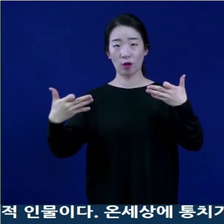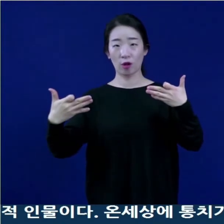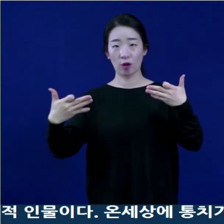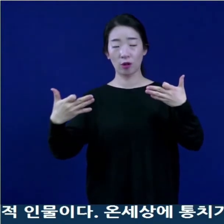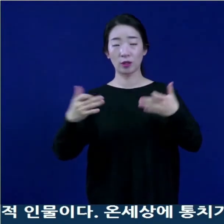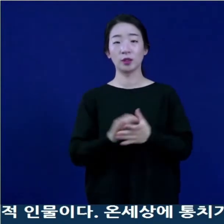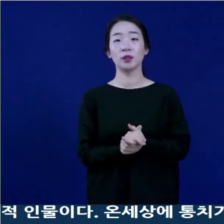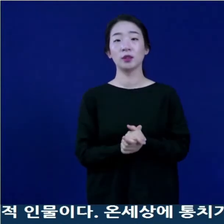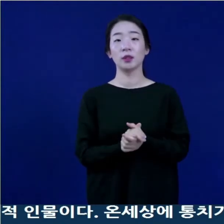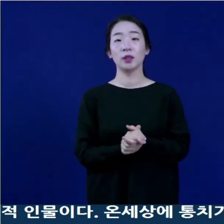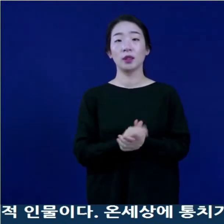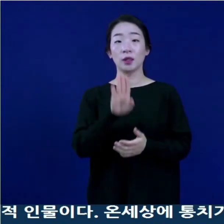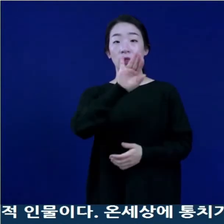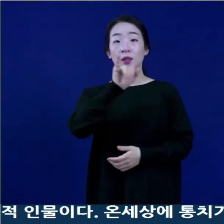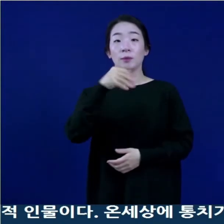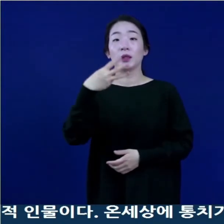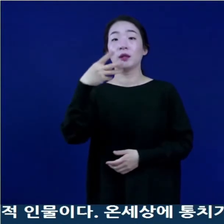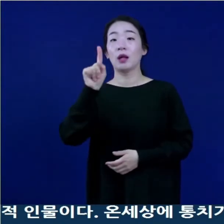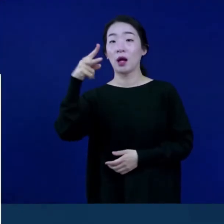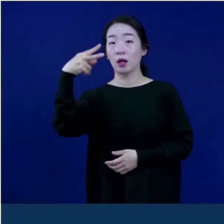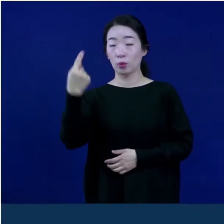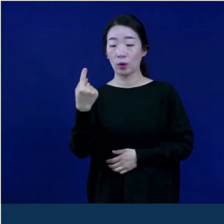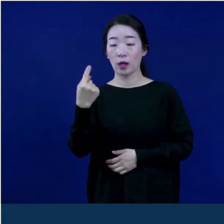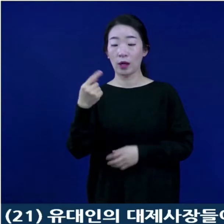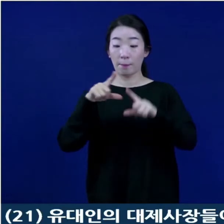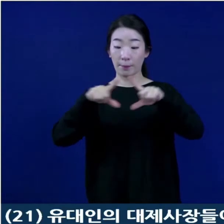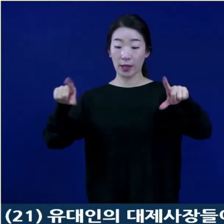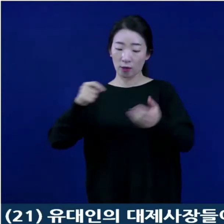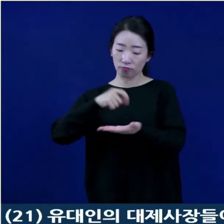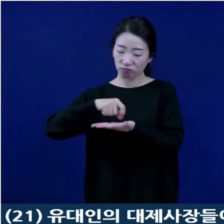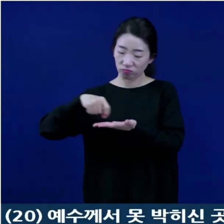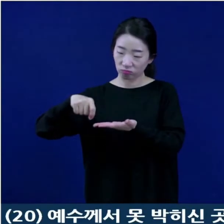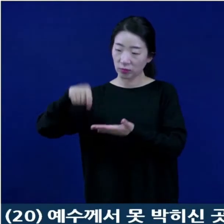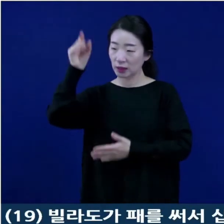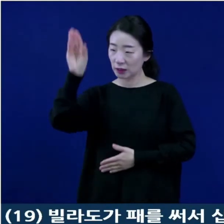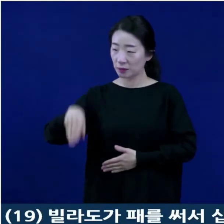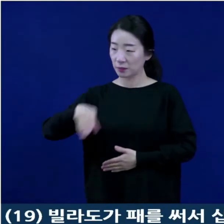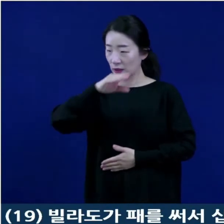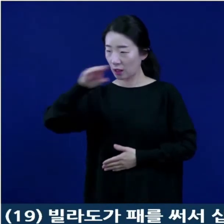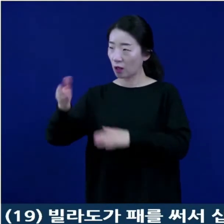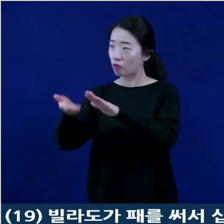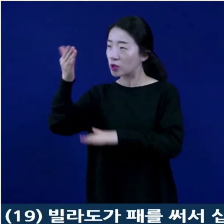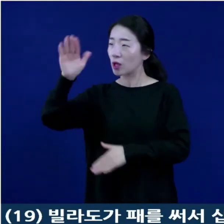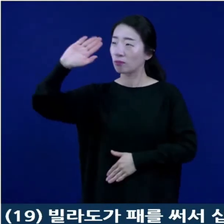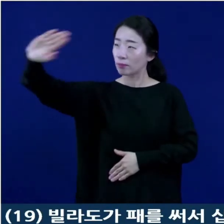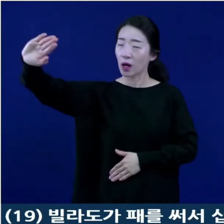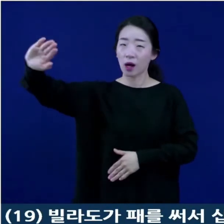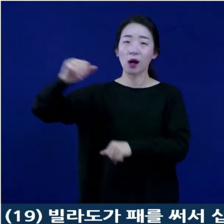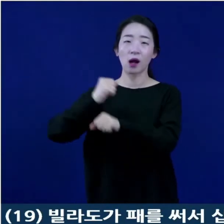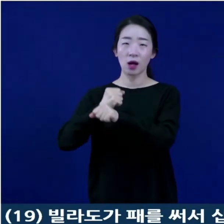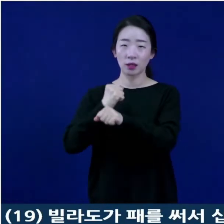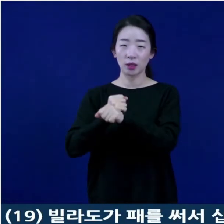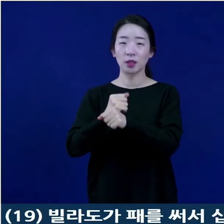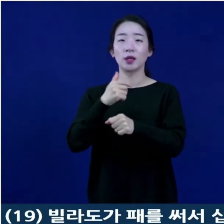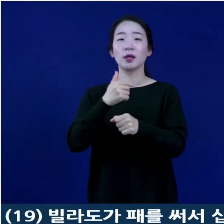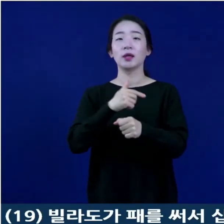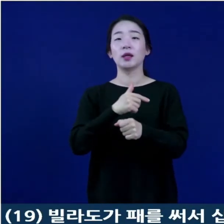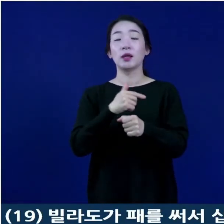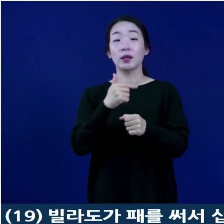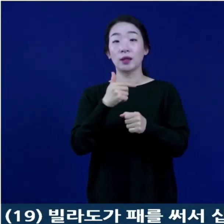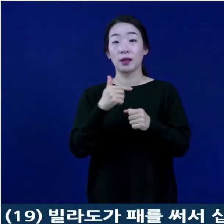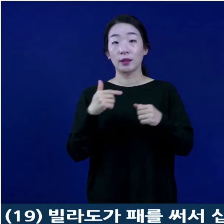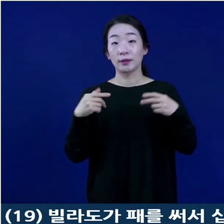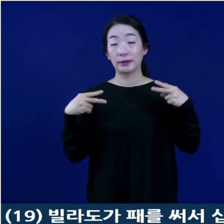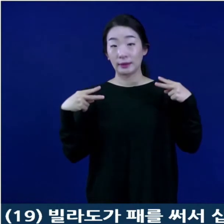읽겠습니다. 빌라도가 패를 써서 십자가 위에 붙이니 나사렛 예수